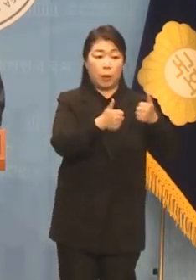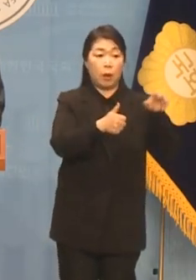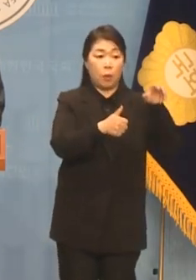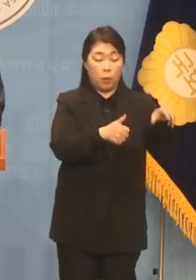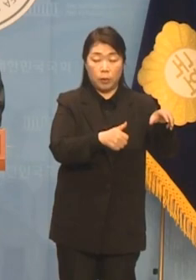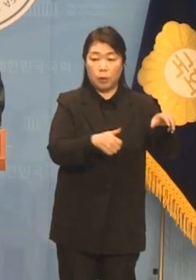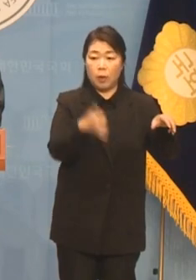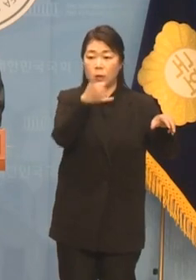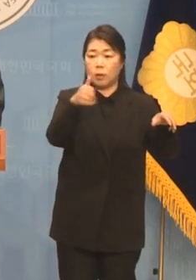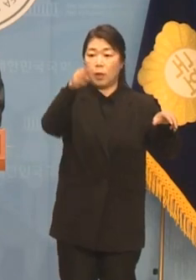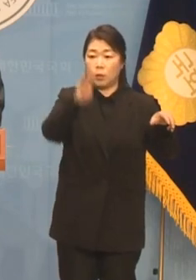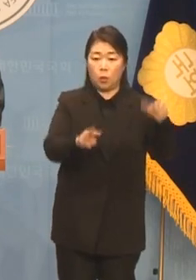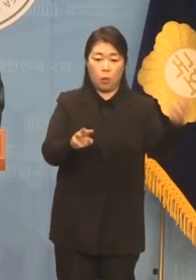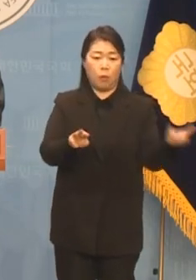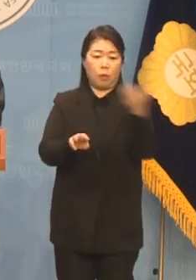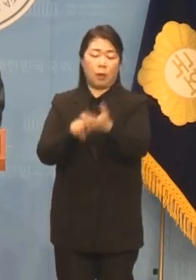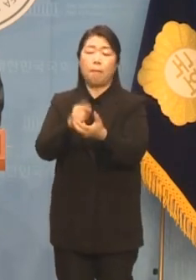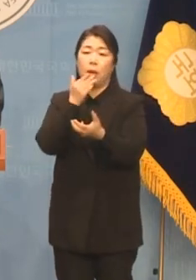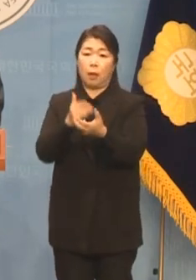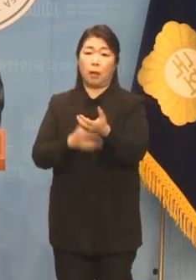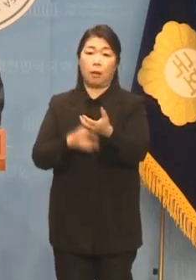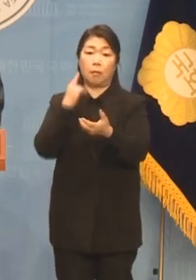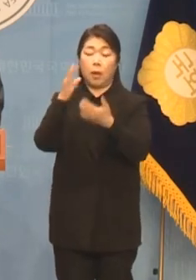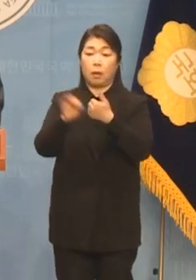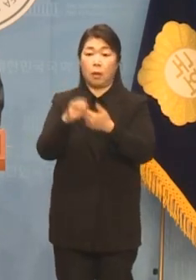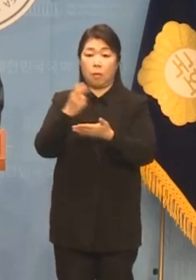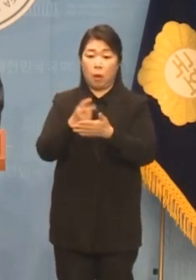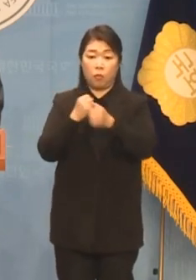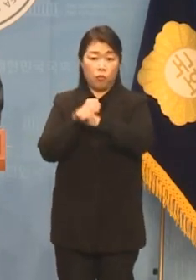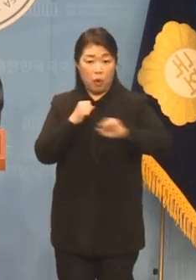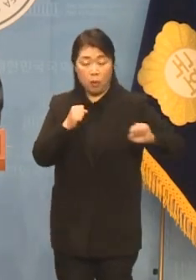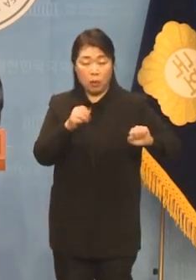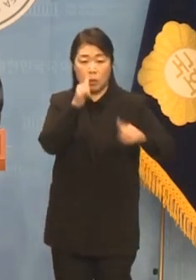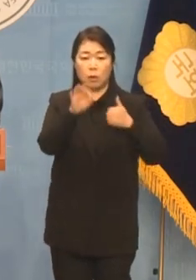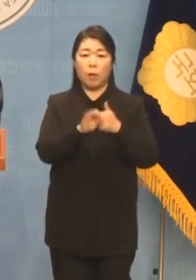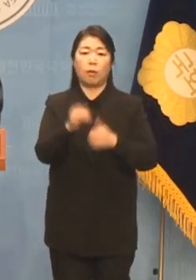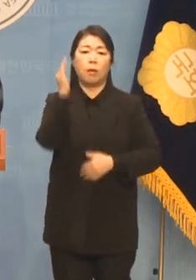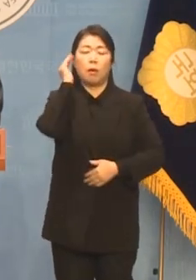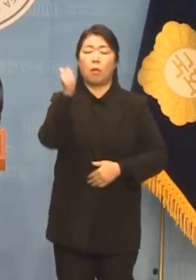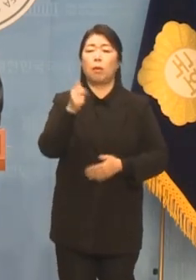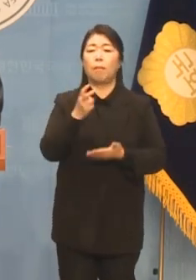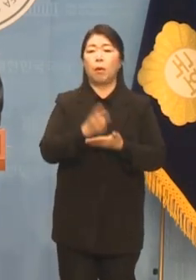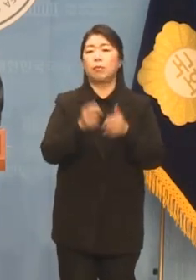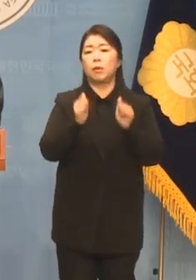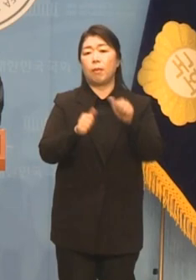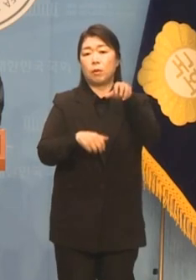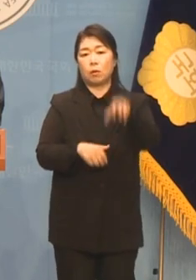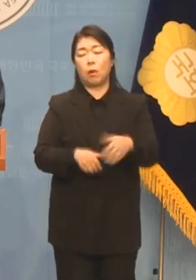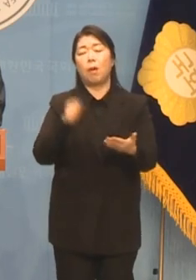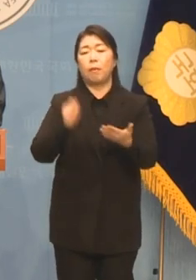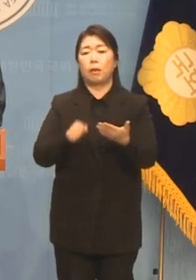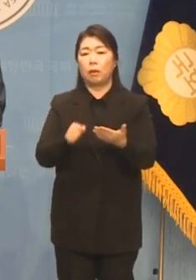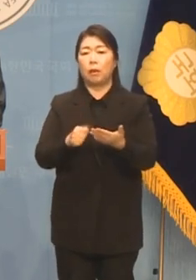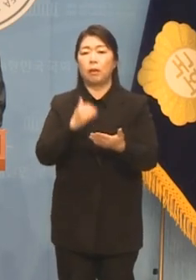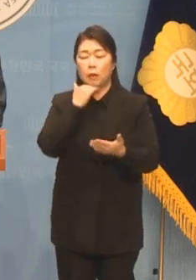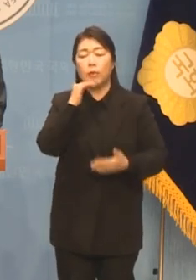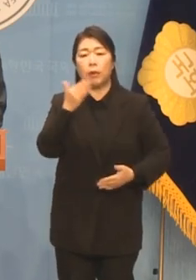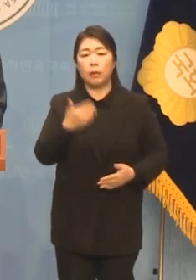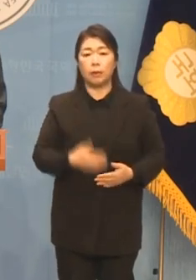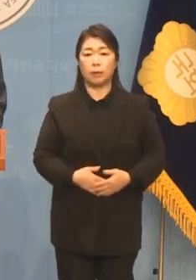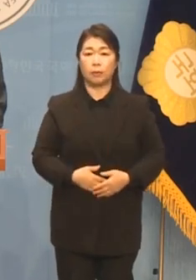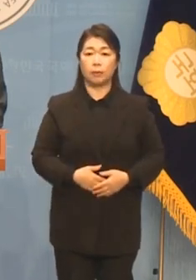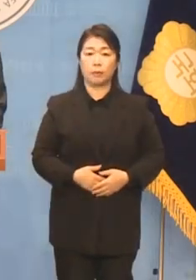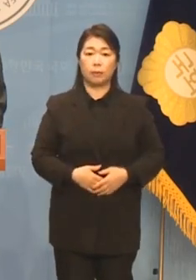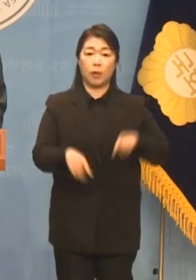시비가 생긴다면 그때 헌법재판소의 판단을 받으면 될 입니다 정당의 헌법